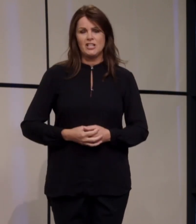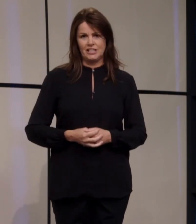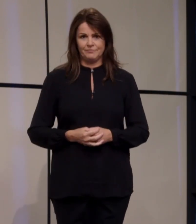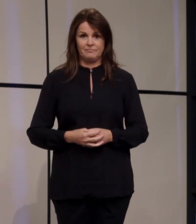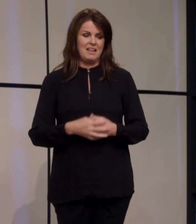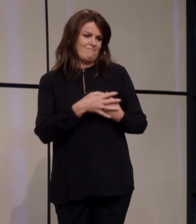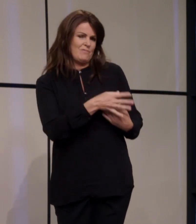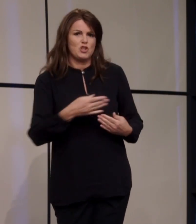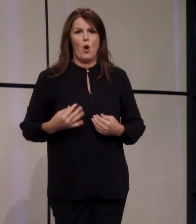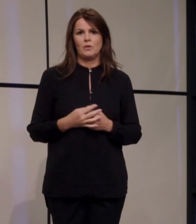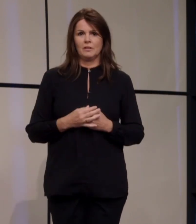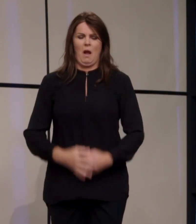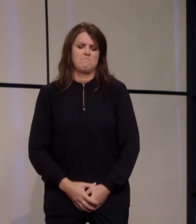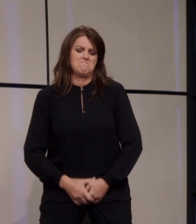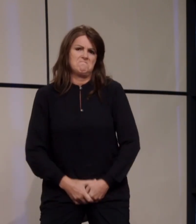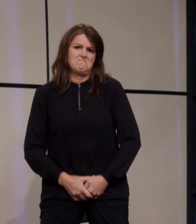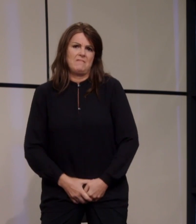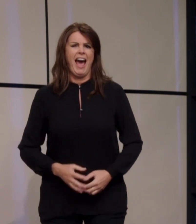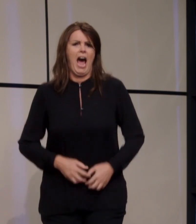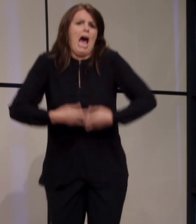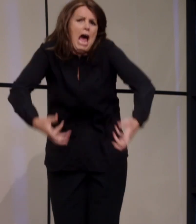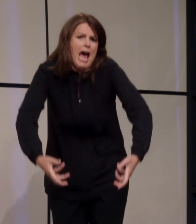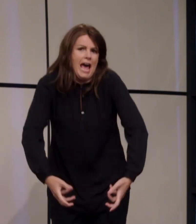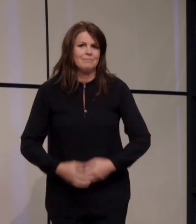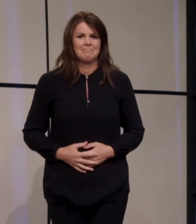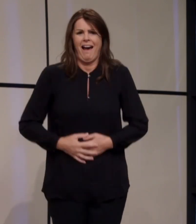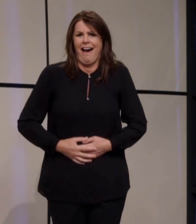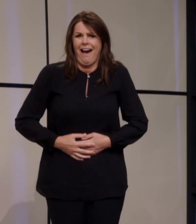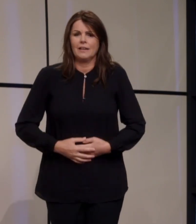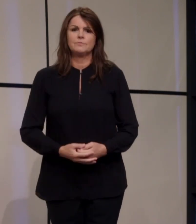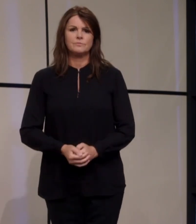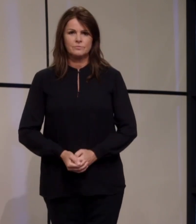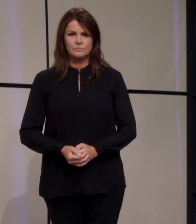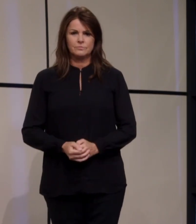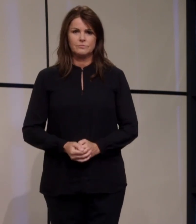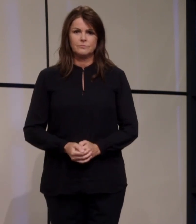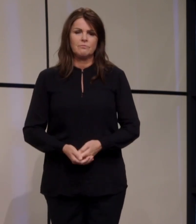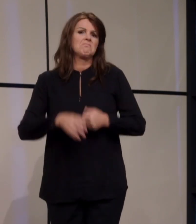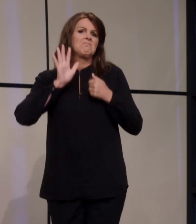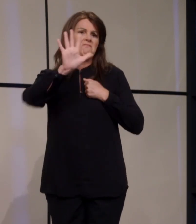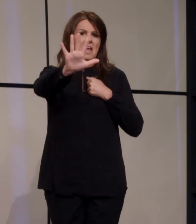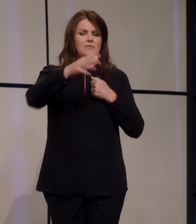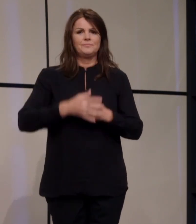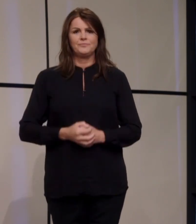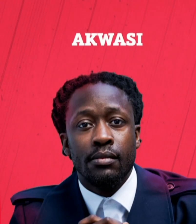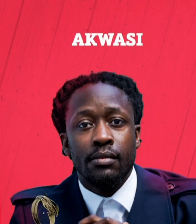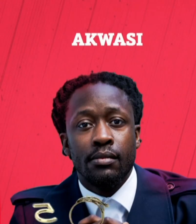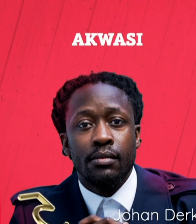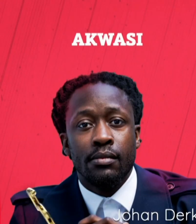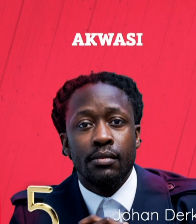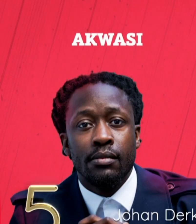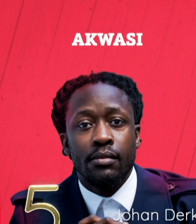persoonlijk echt de tekststikels uit mijn pantalon gelachen. Dat was nummer vijf. O, dat fragment.